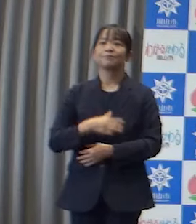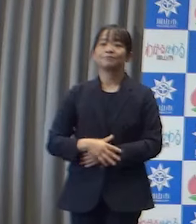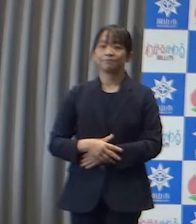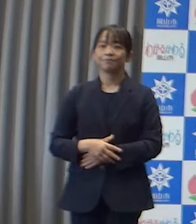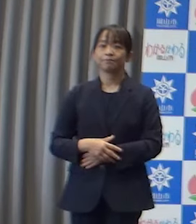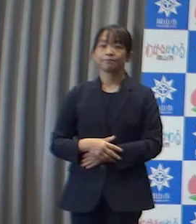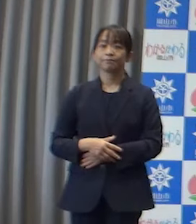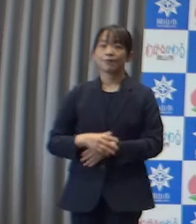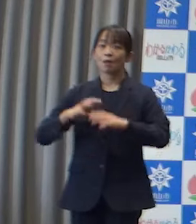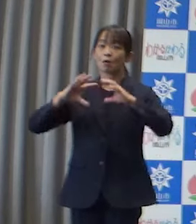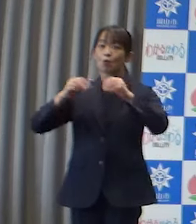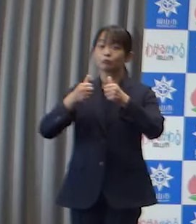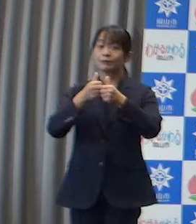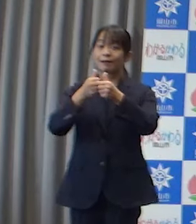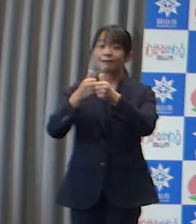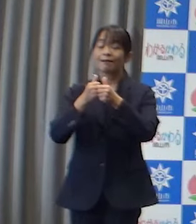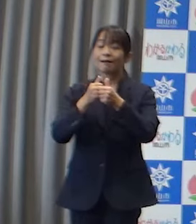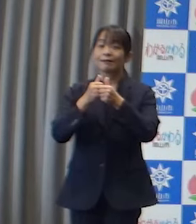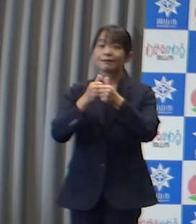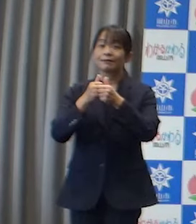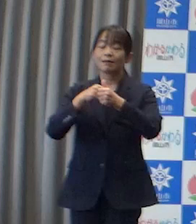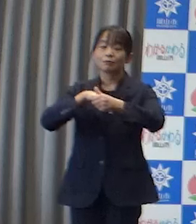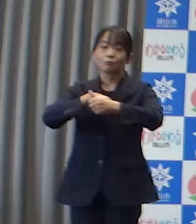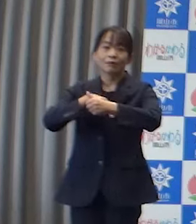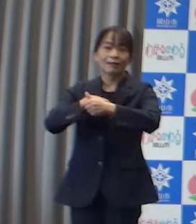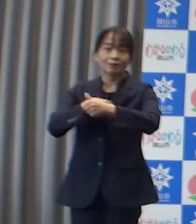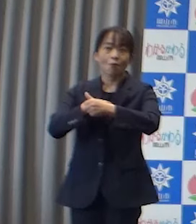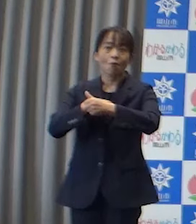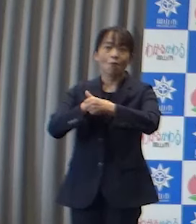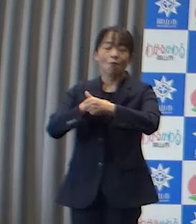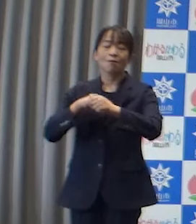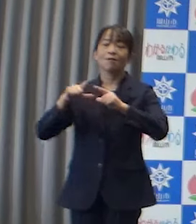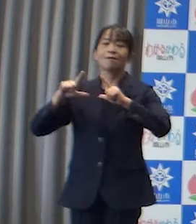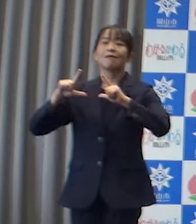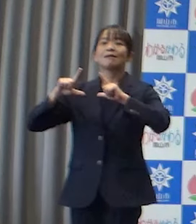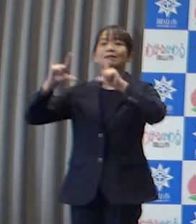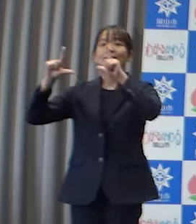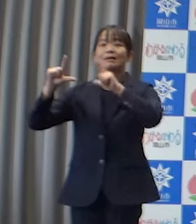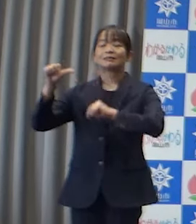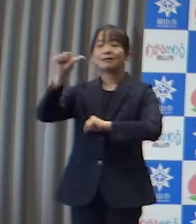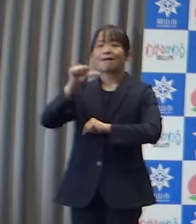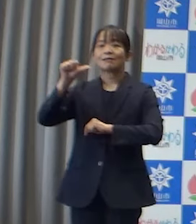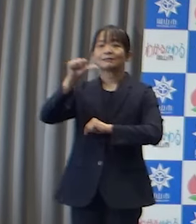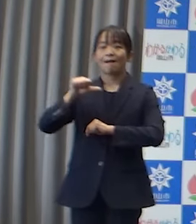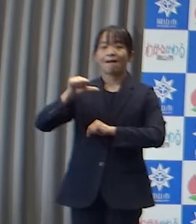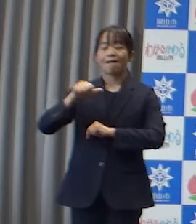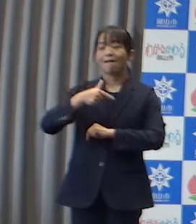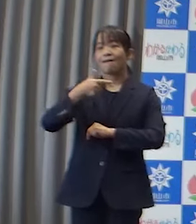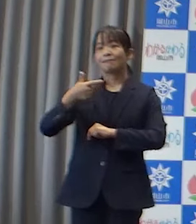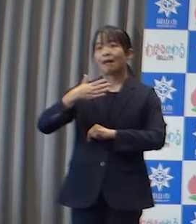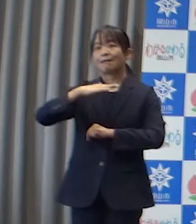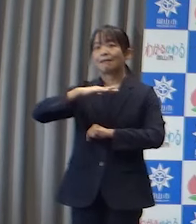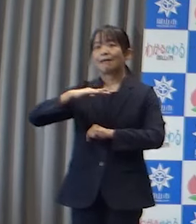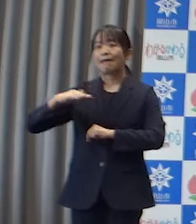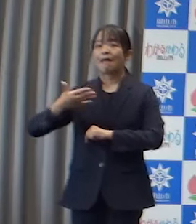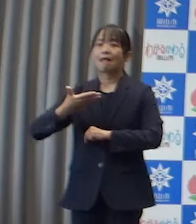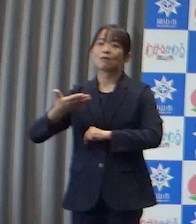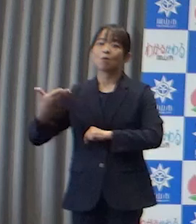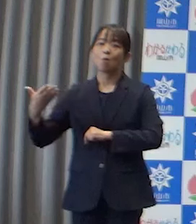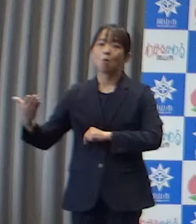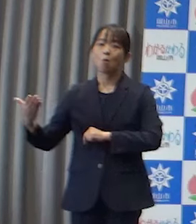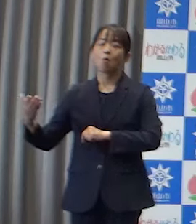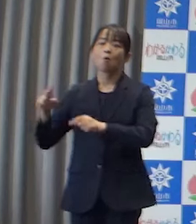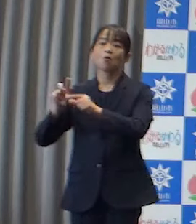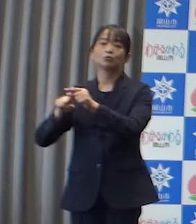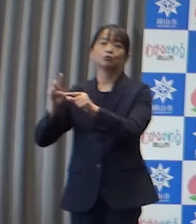国際会議については東アジア太平洋を中心として行い図書館関係者や大